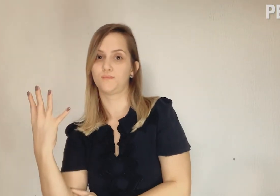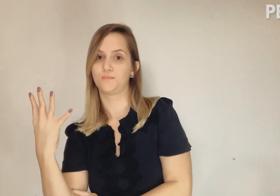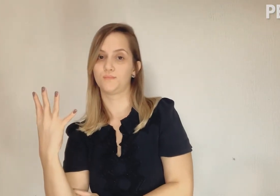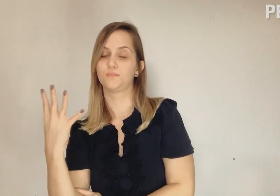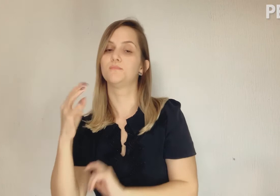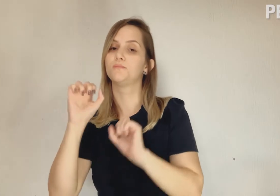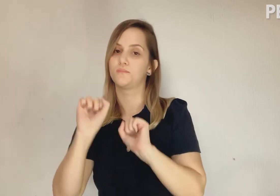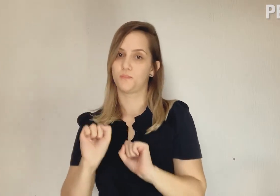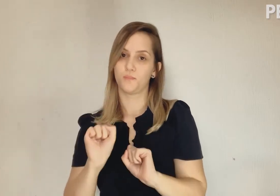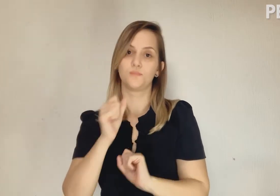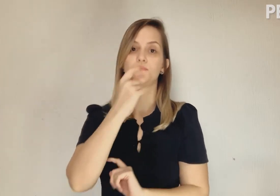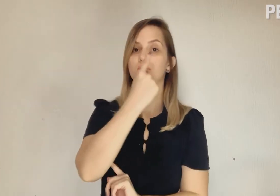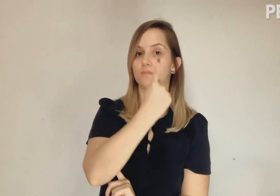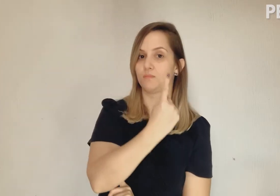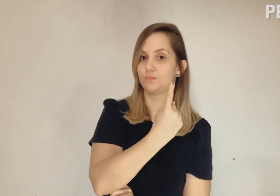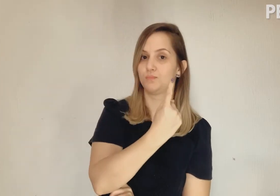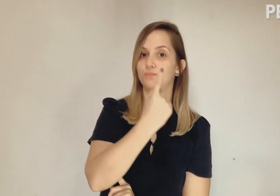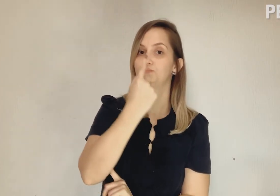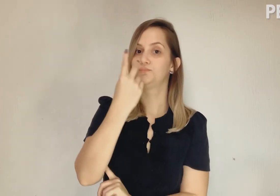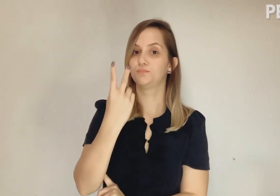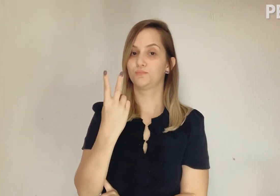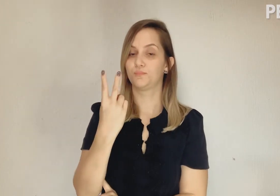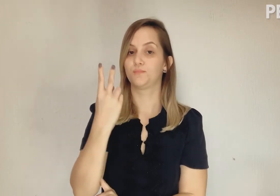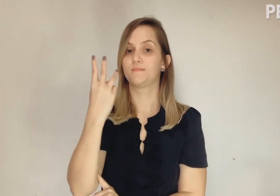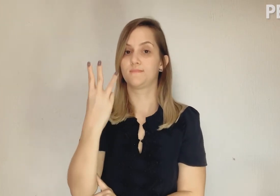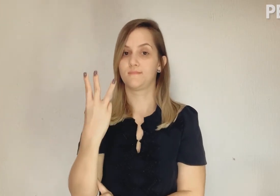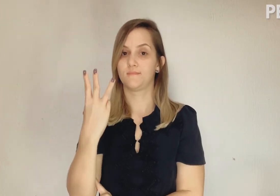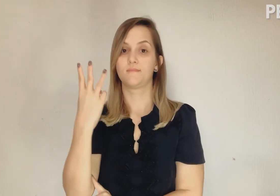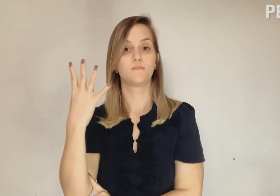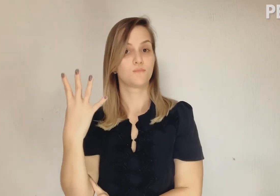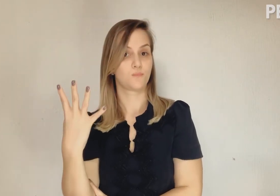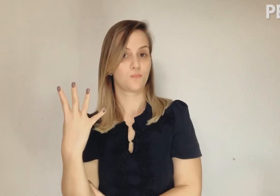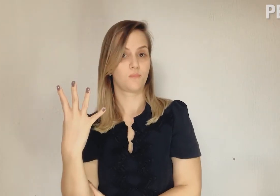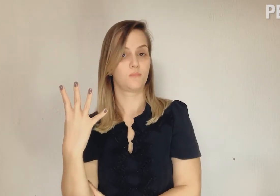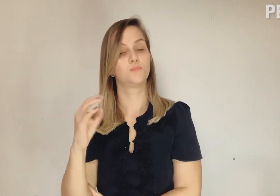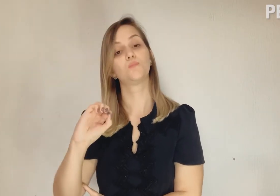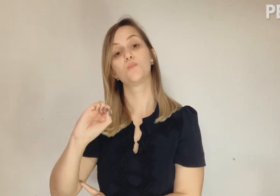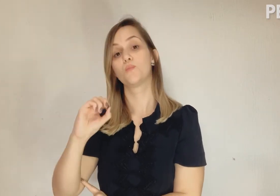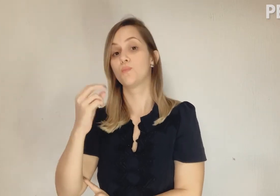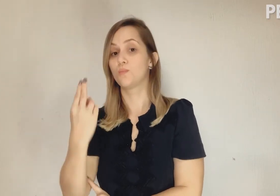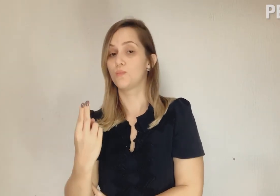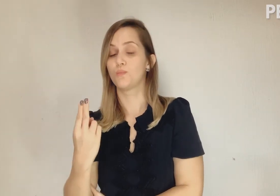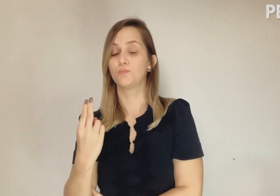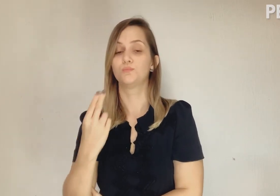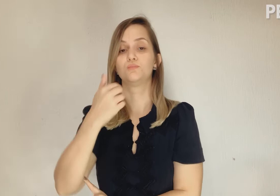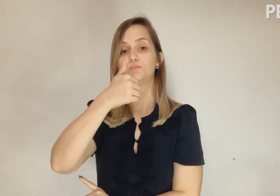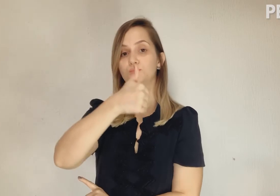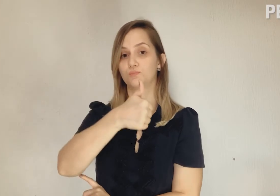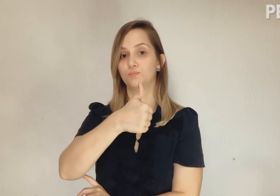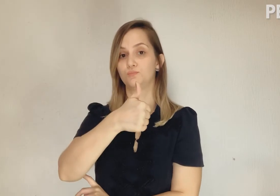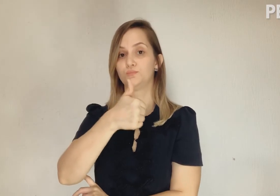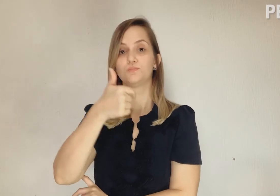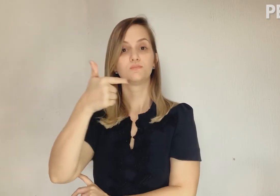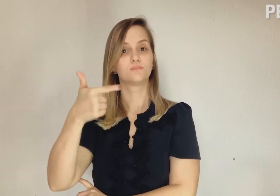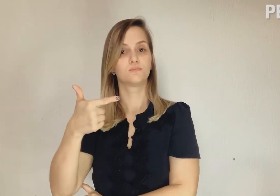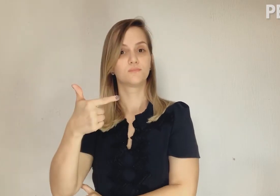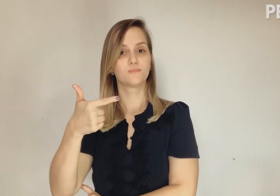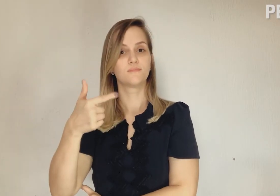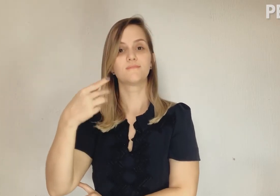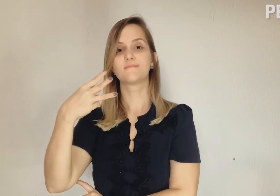o 4, que você pode fazer dessa forma, 1, 2, 3 e 4, ou desta outra forma, 1,